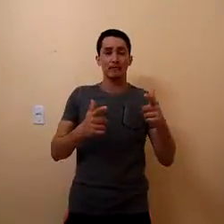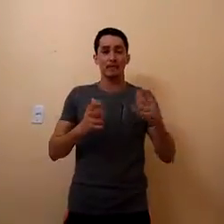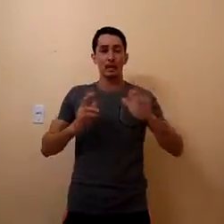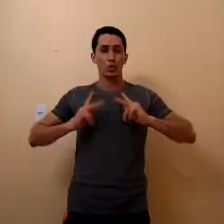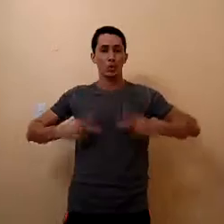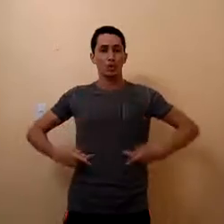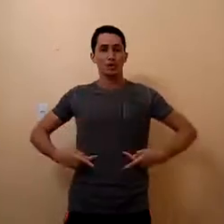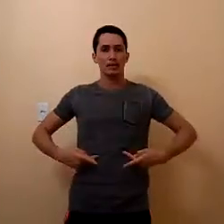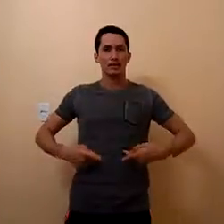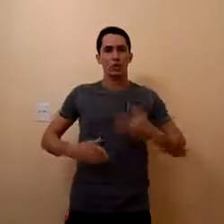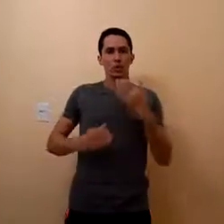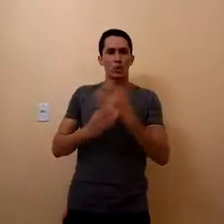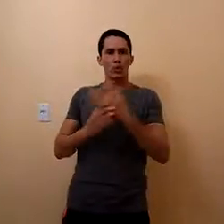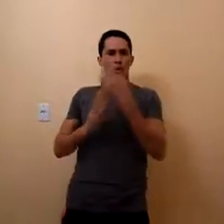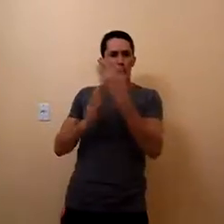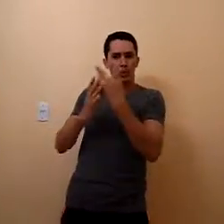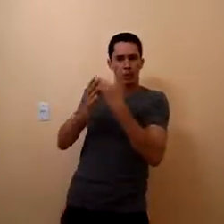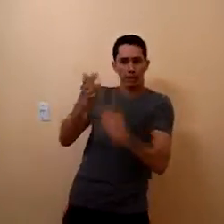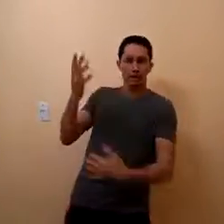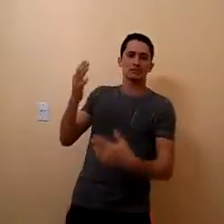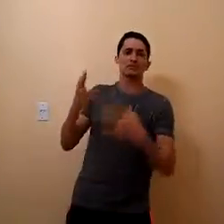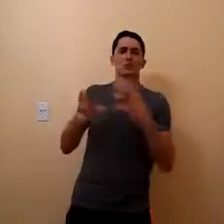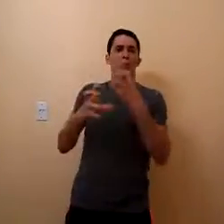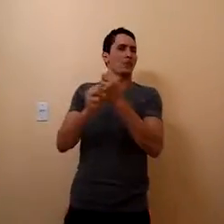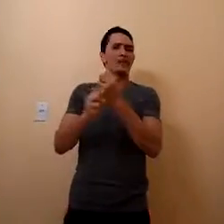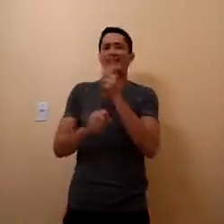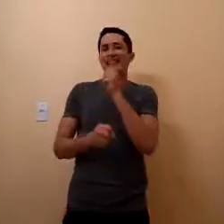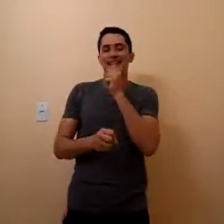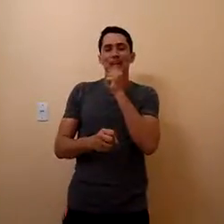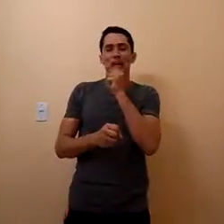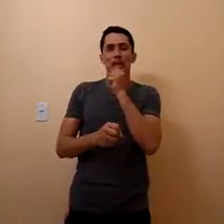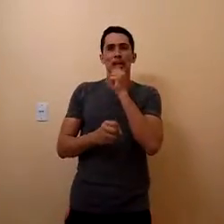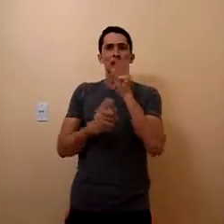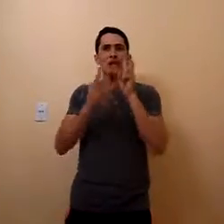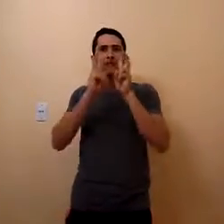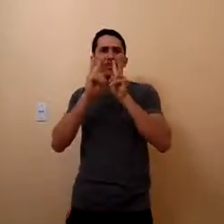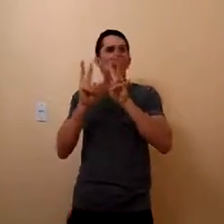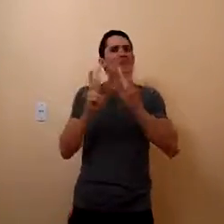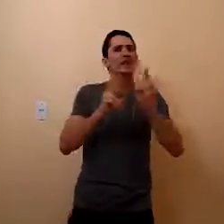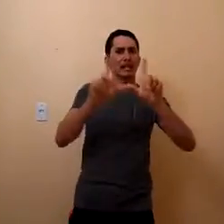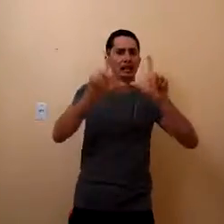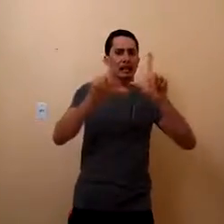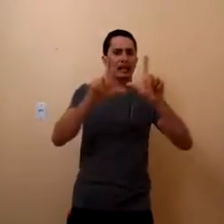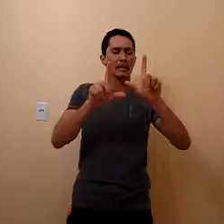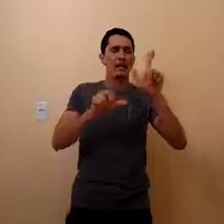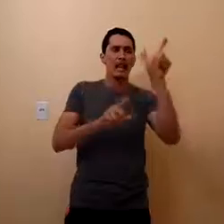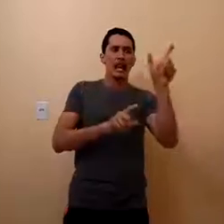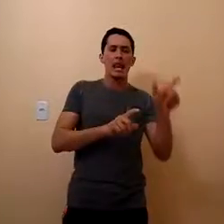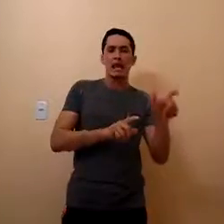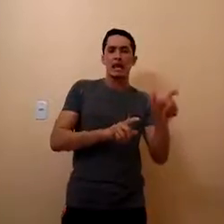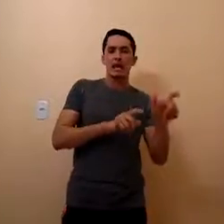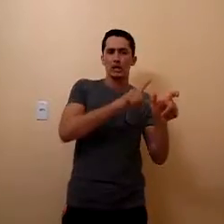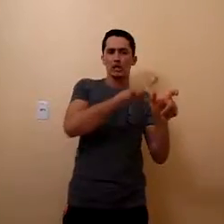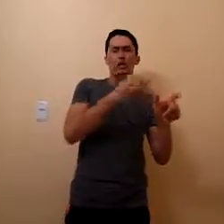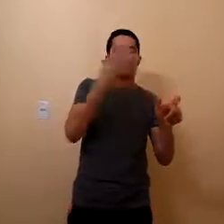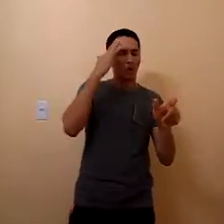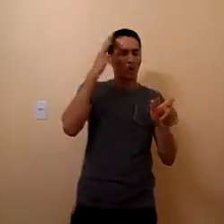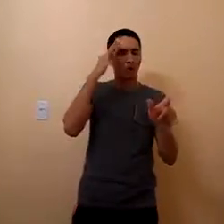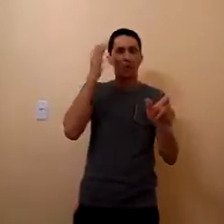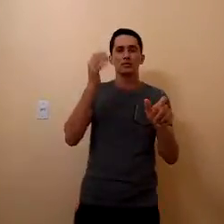não foram concluídos. As cenas passam até hoje como um filme de terror na lembrança de Euclides. Arrastando aquele monte